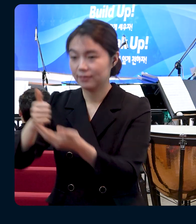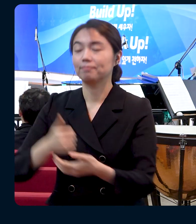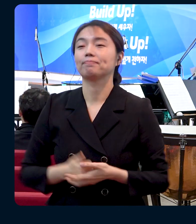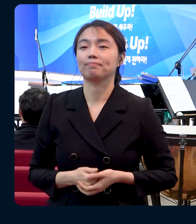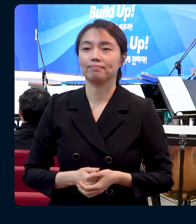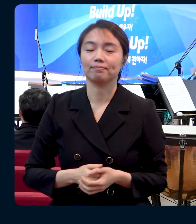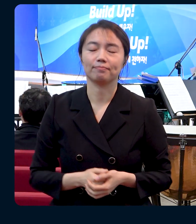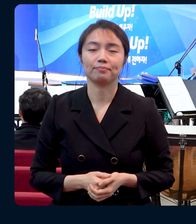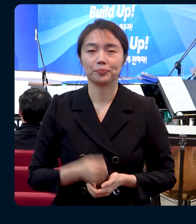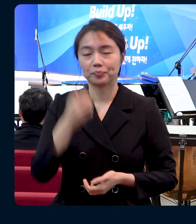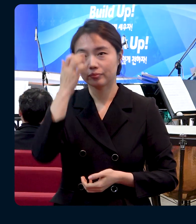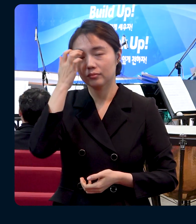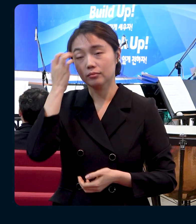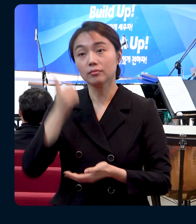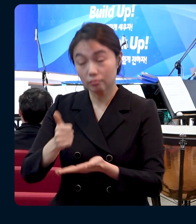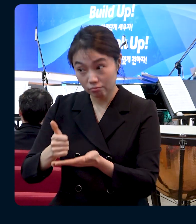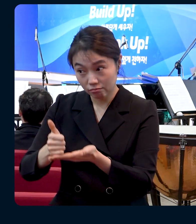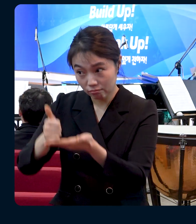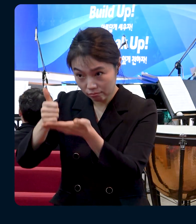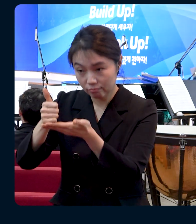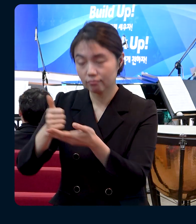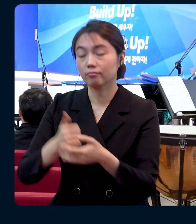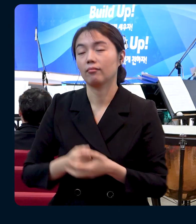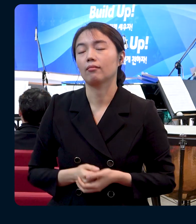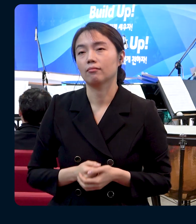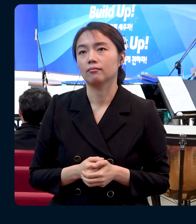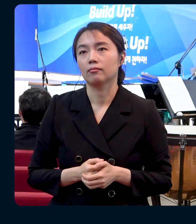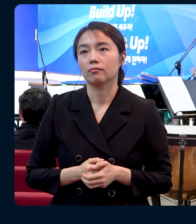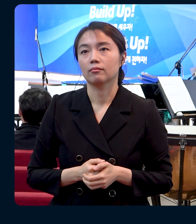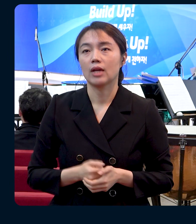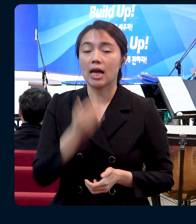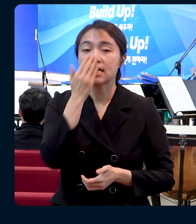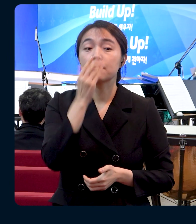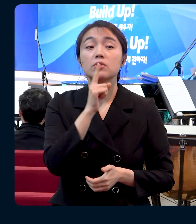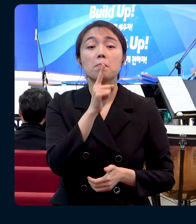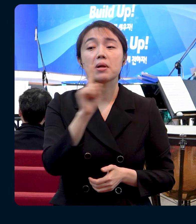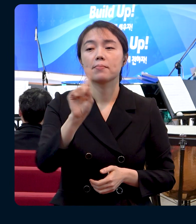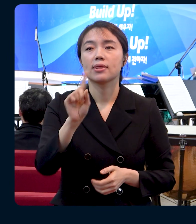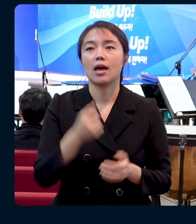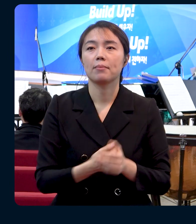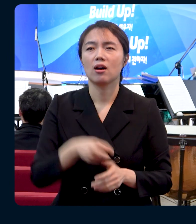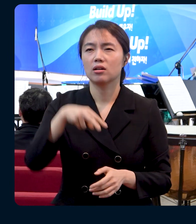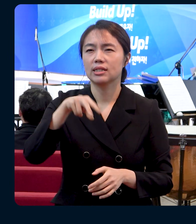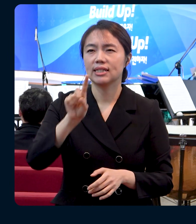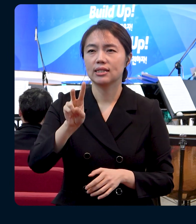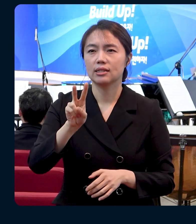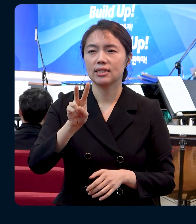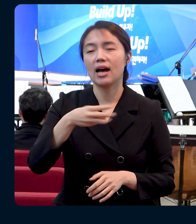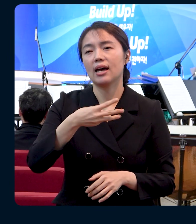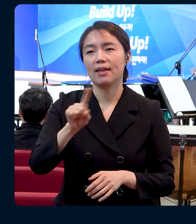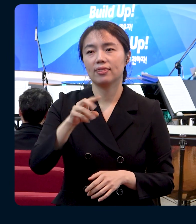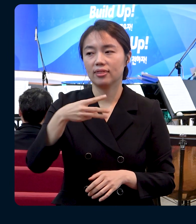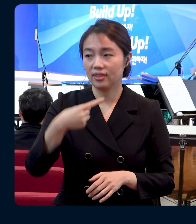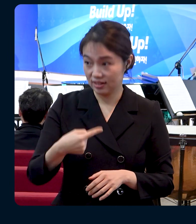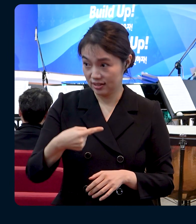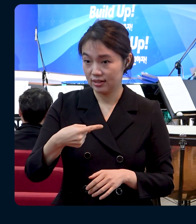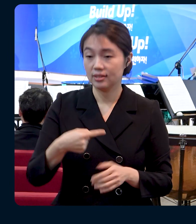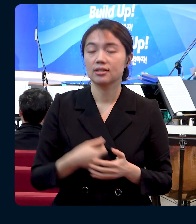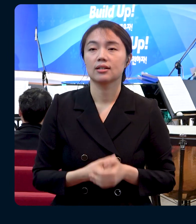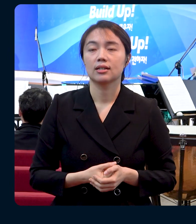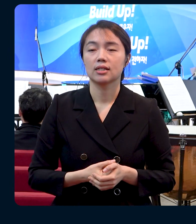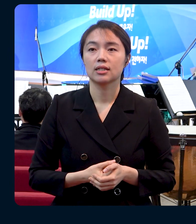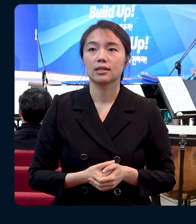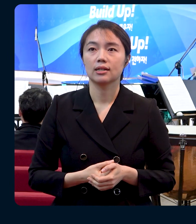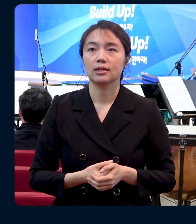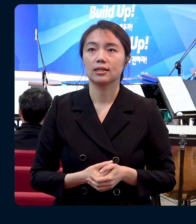섬김에. 이 섬김에 히브리어로 하면은 샤라트란 말입니다.